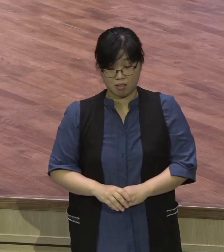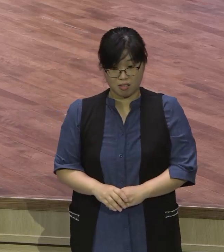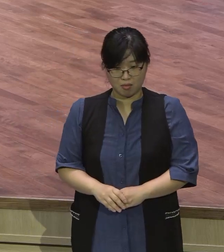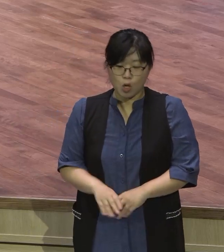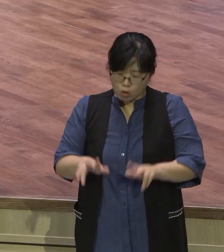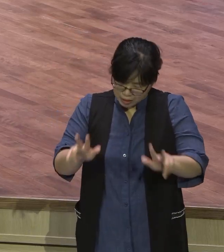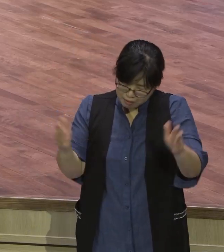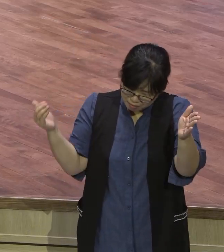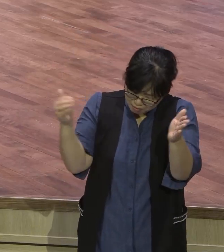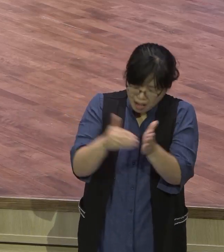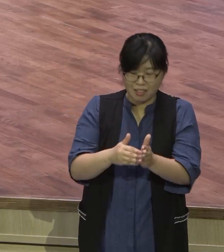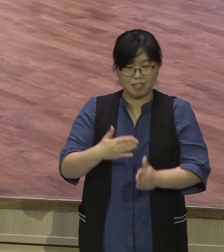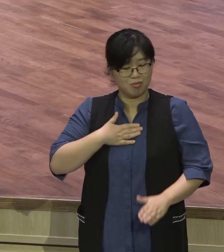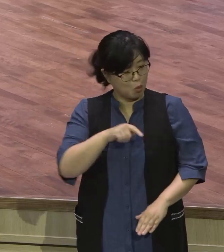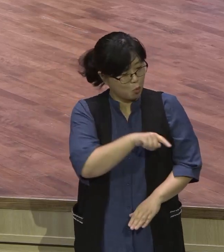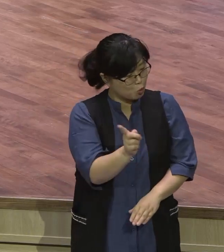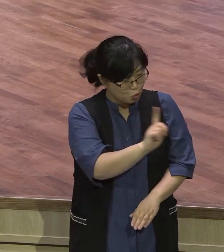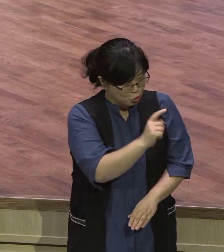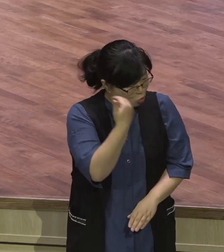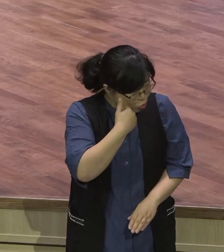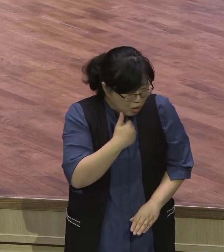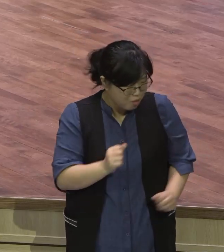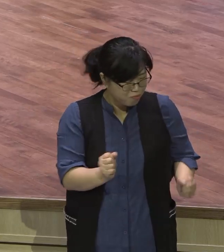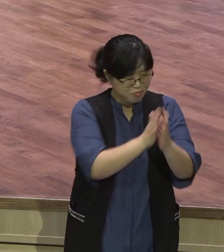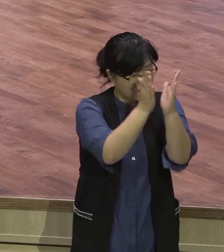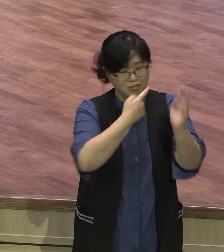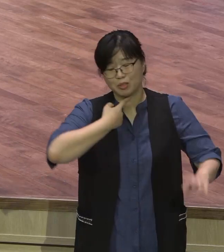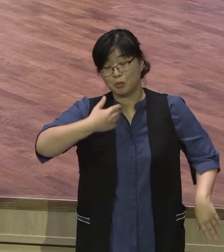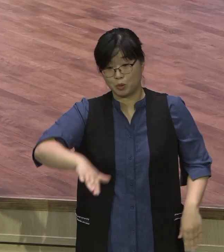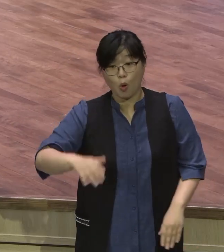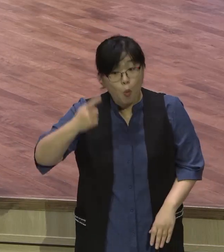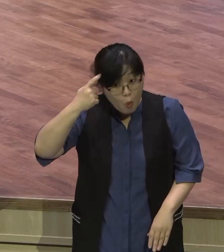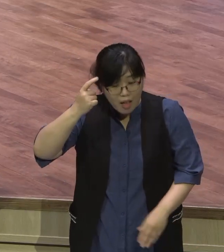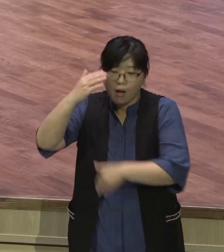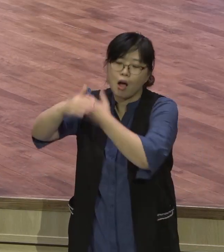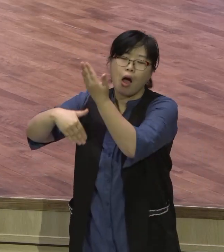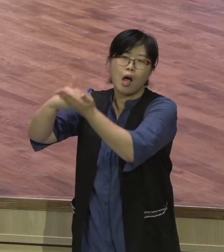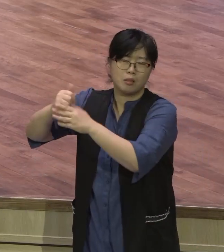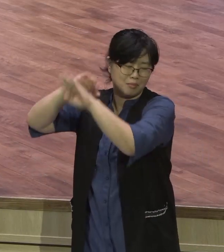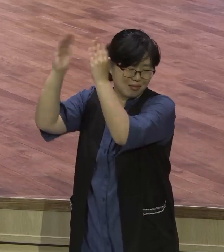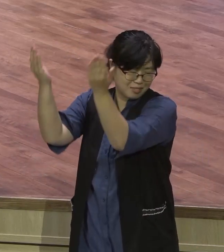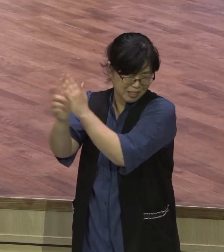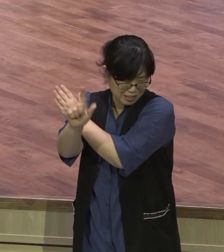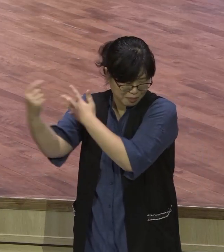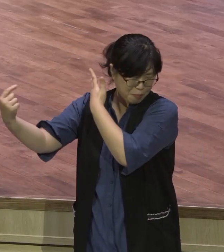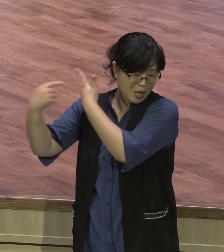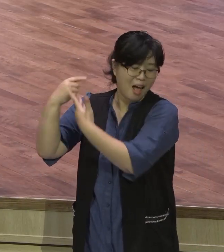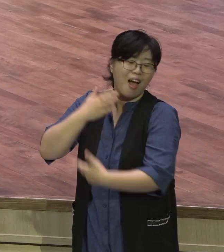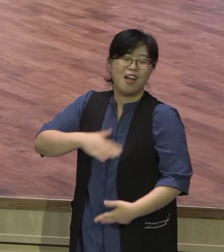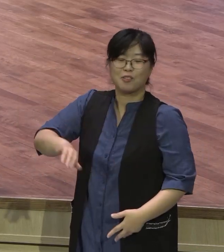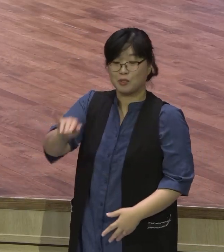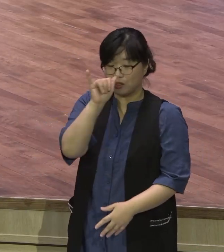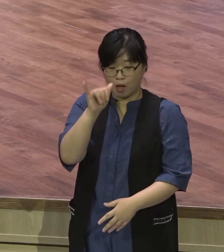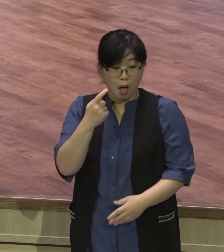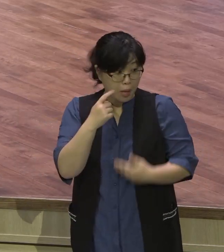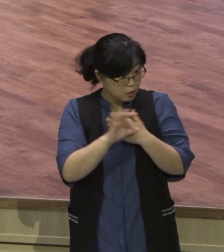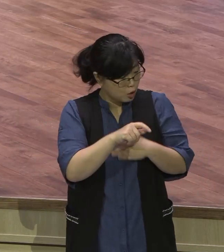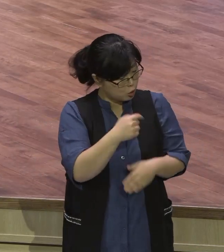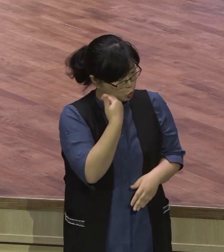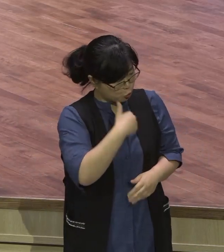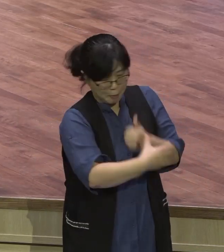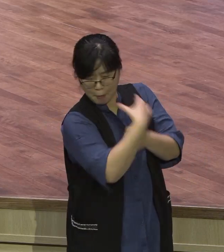다 알아서 하시지 하나님 나를 다루시구나 하나님 나를 다루시구나 그래 봐야